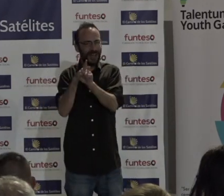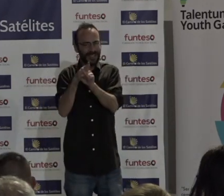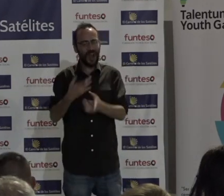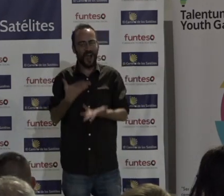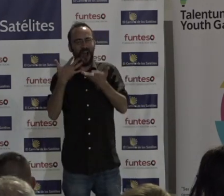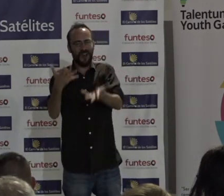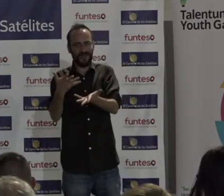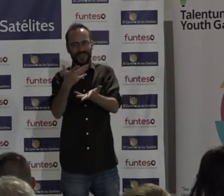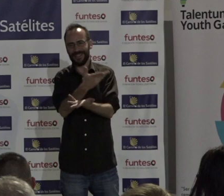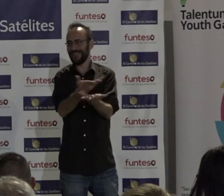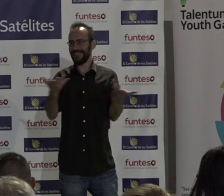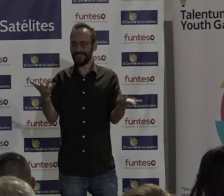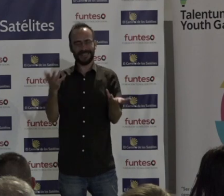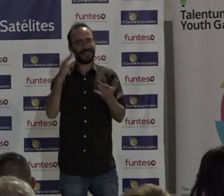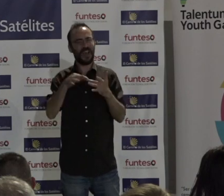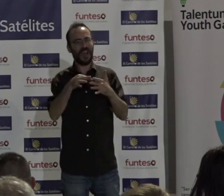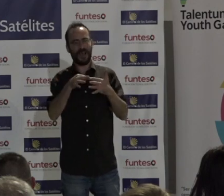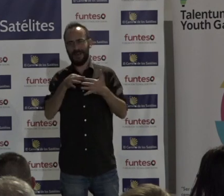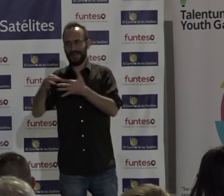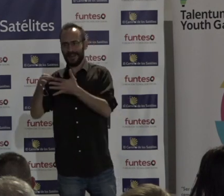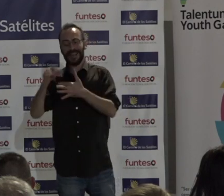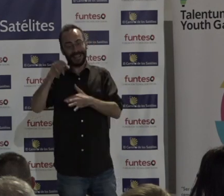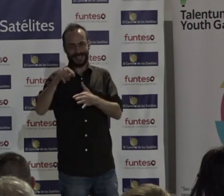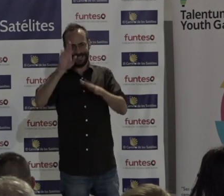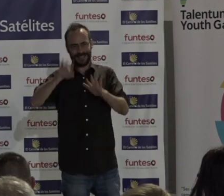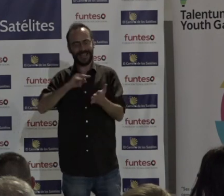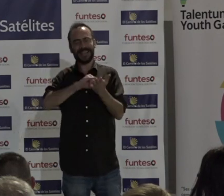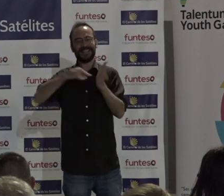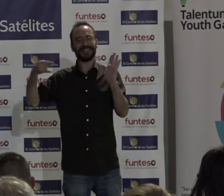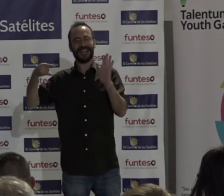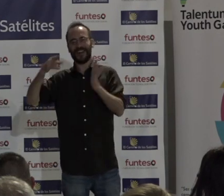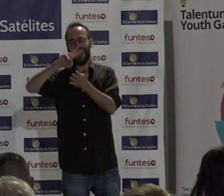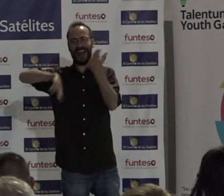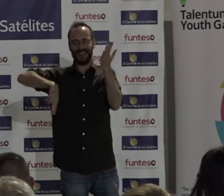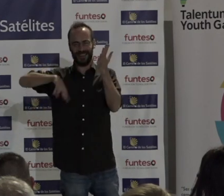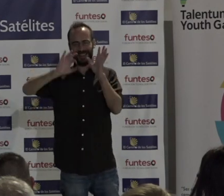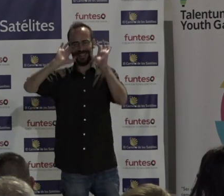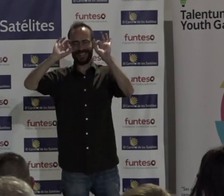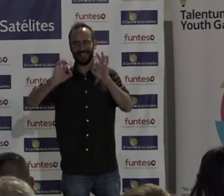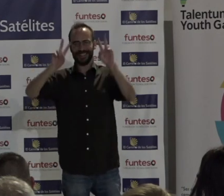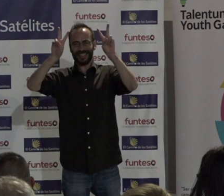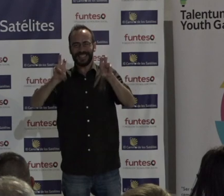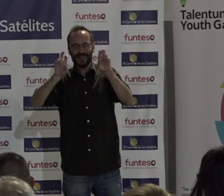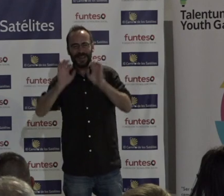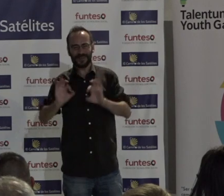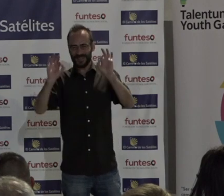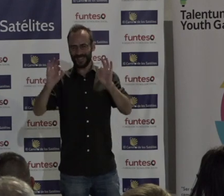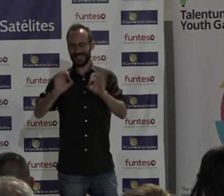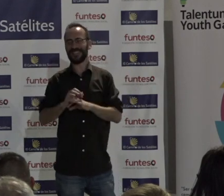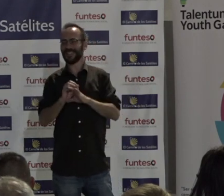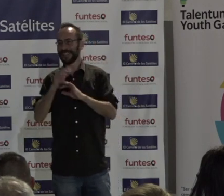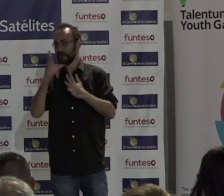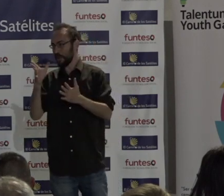el tema de liderar estas tecnolareiras. Y para hoy tenemos un